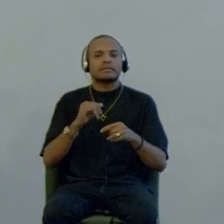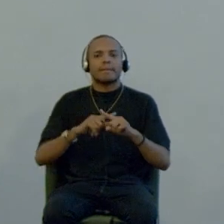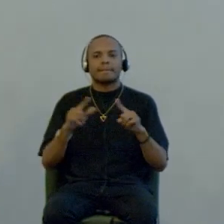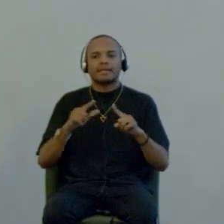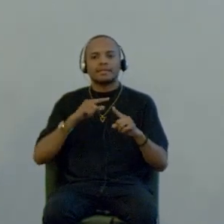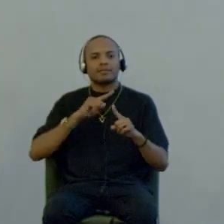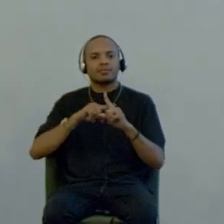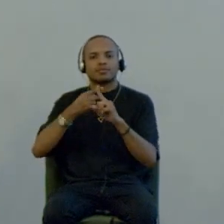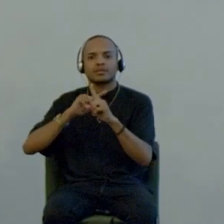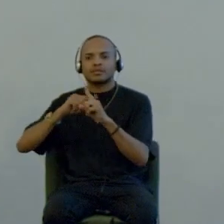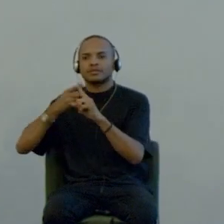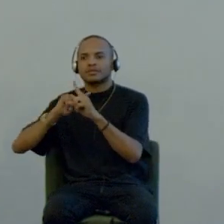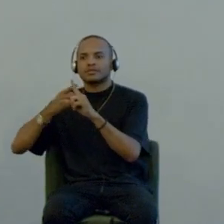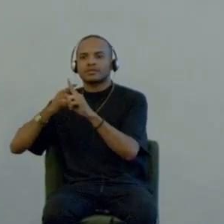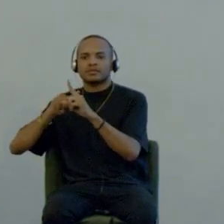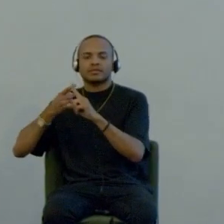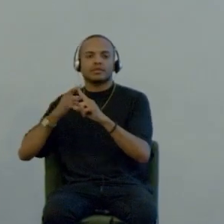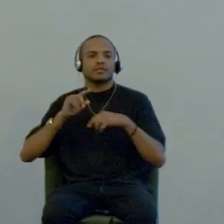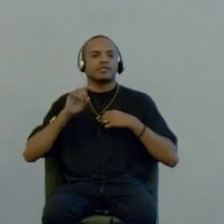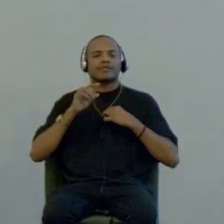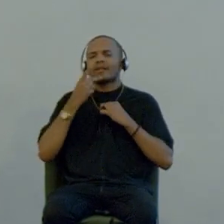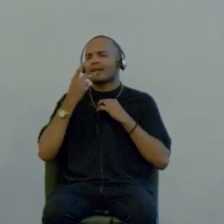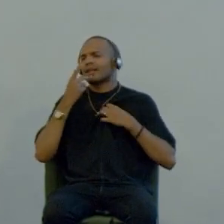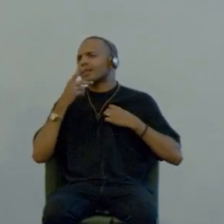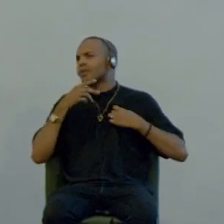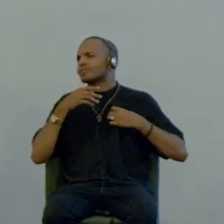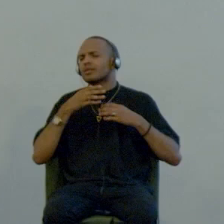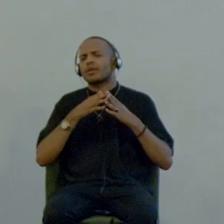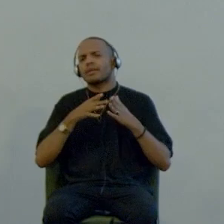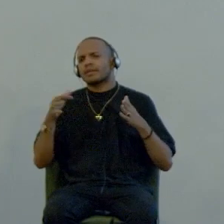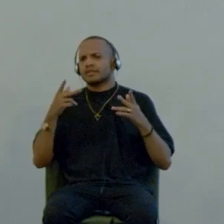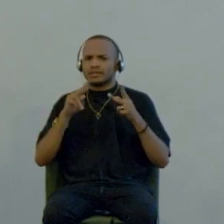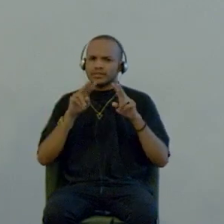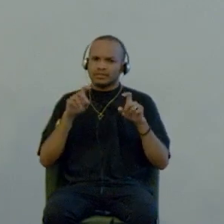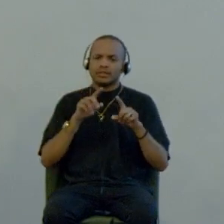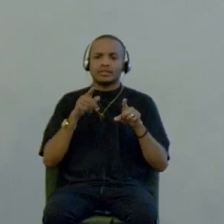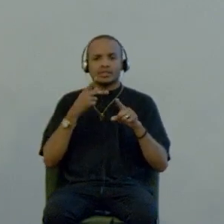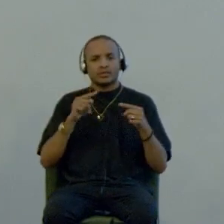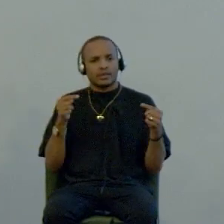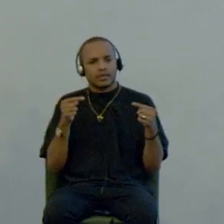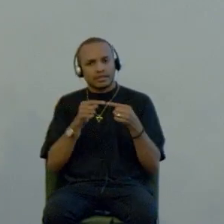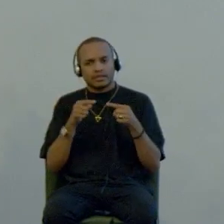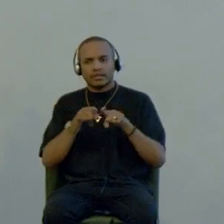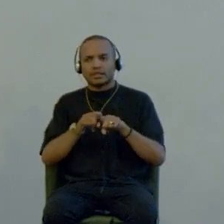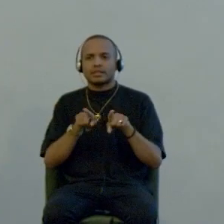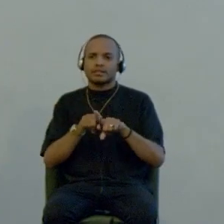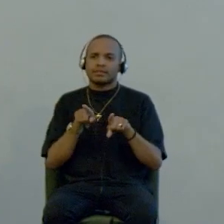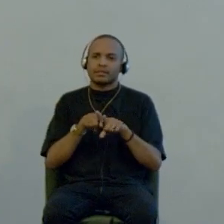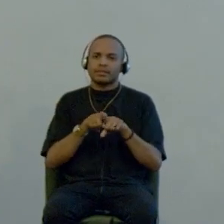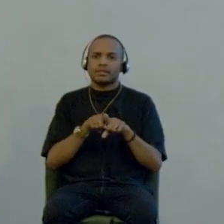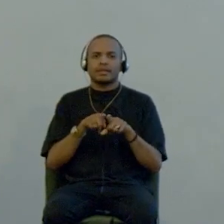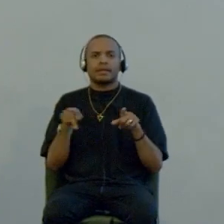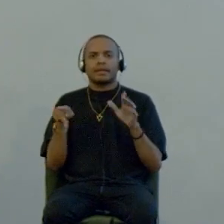parler longuement. Et ça, c'est lié à la série Futur imaginaire, imaginaire du futur.